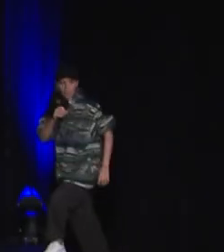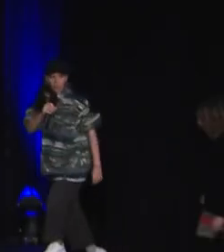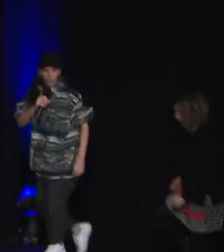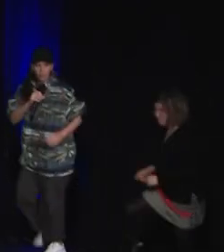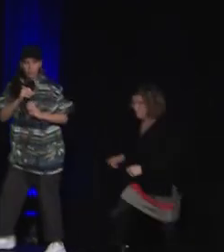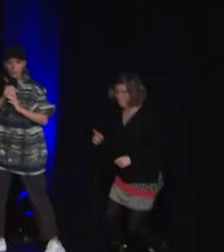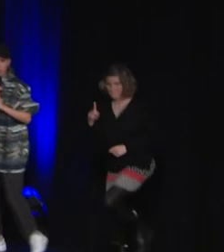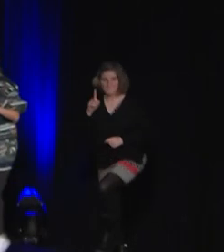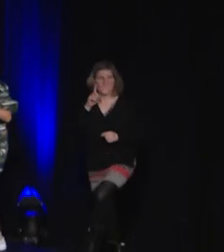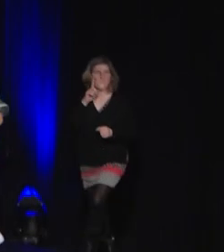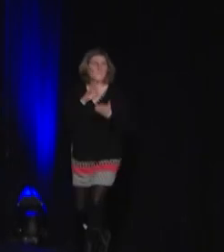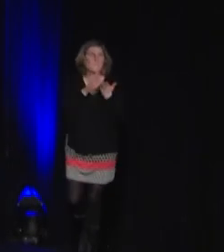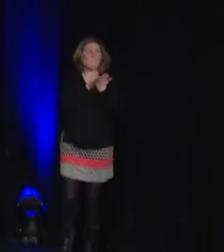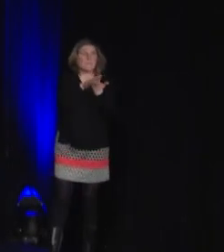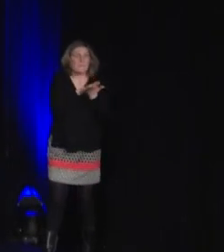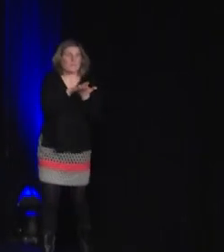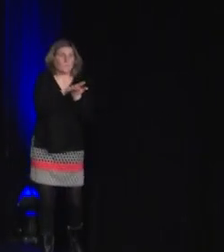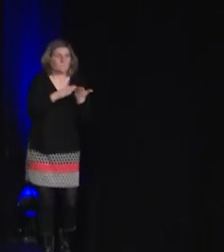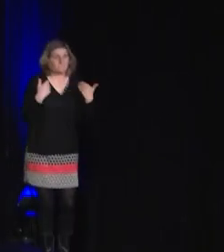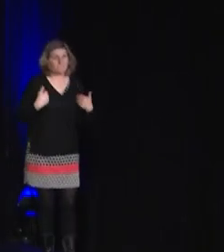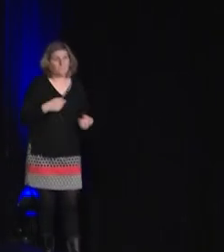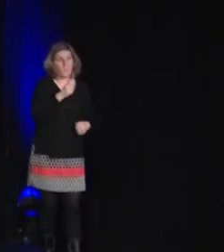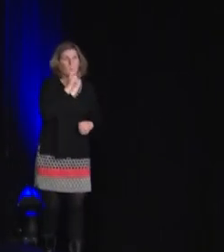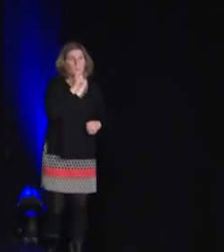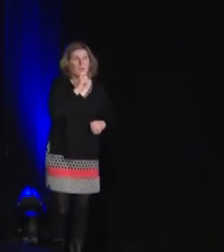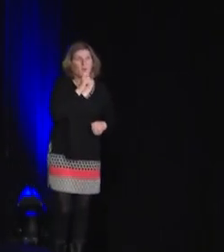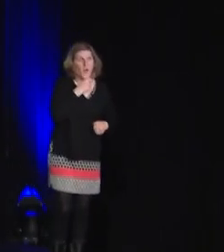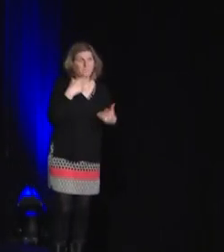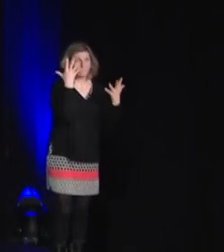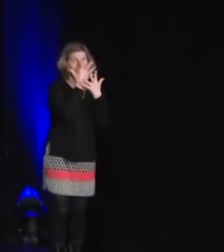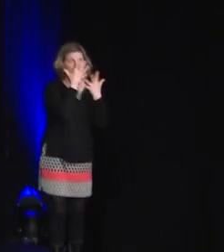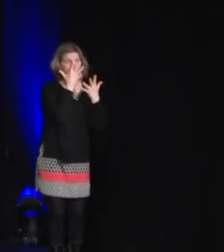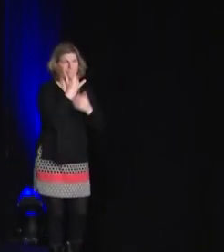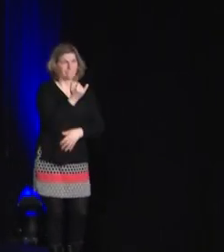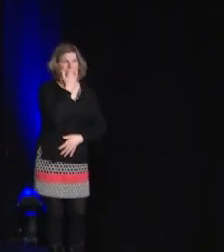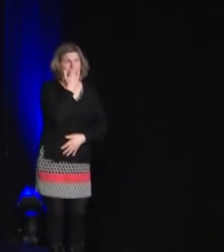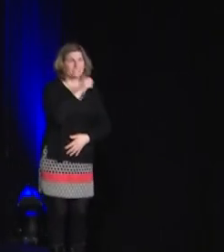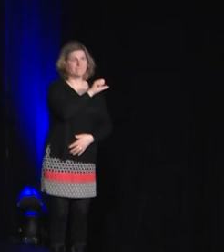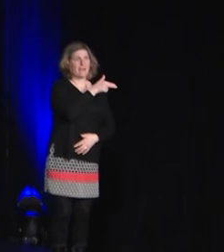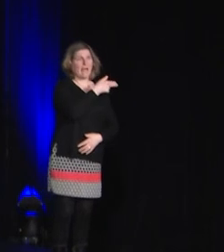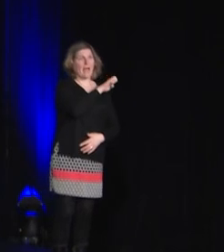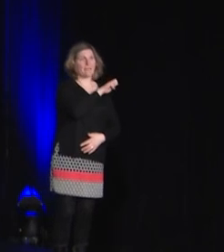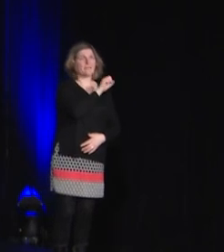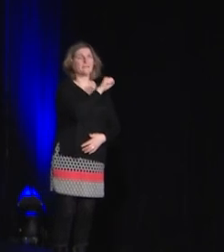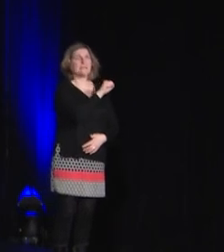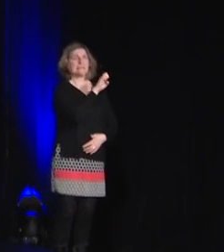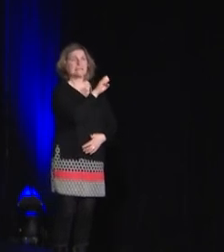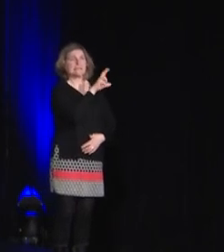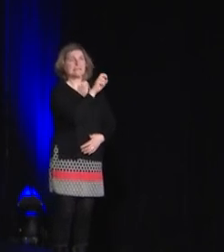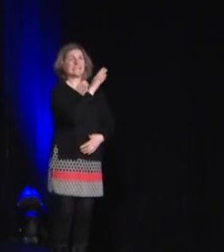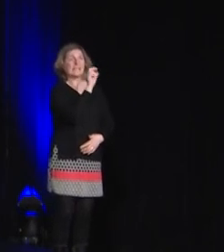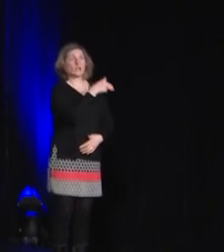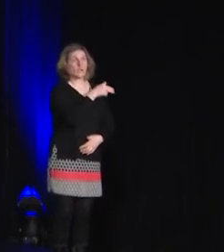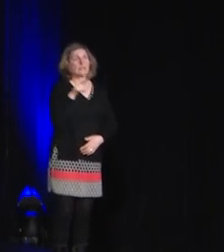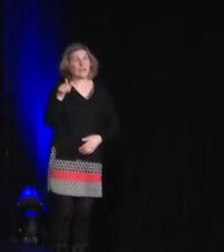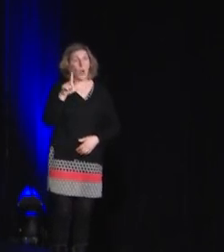Oui, alors excusez-moi, parce que j'ai confondu Anne Sexton et Louise Gluck. Donc c'était